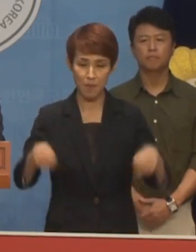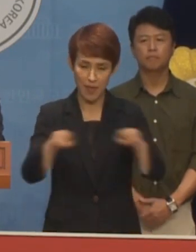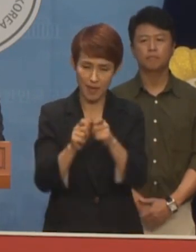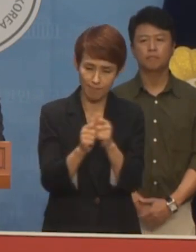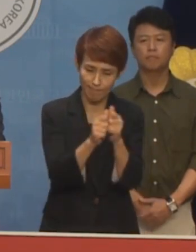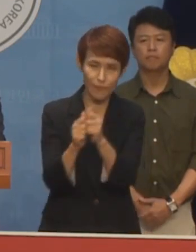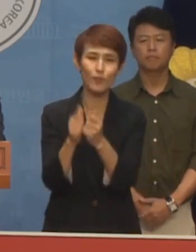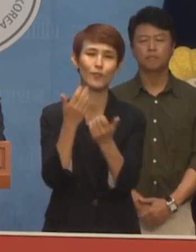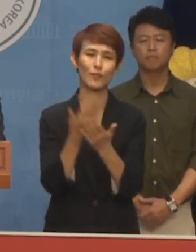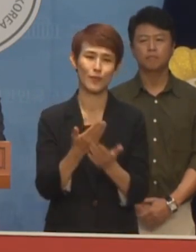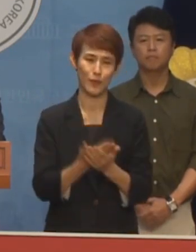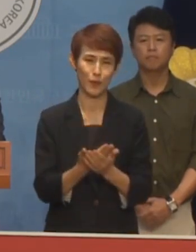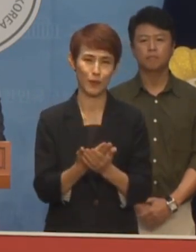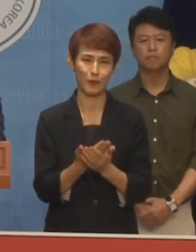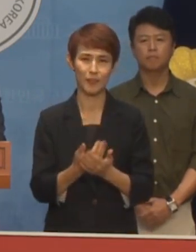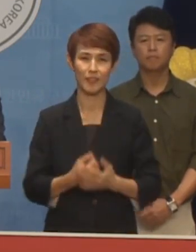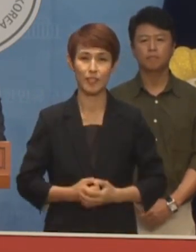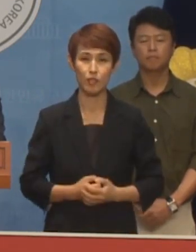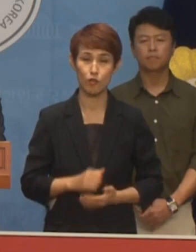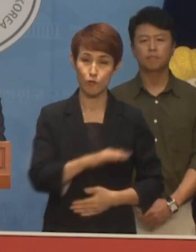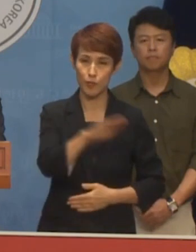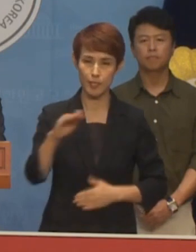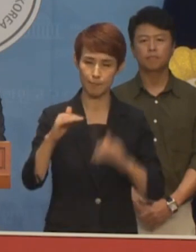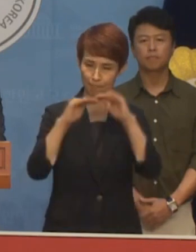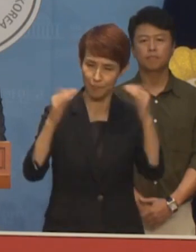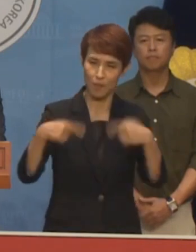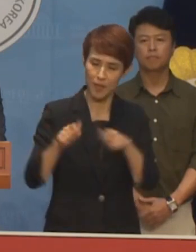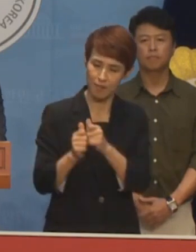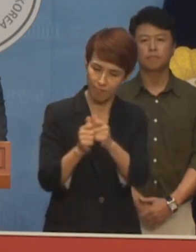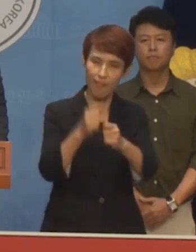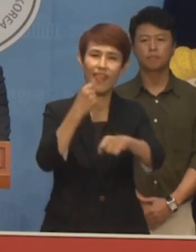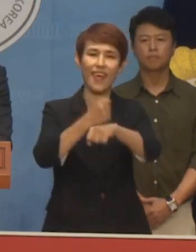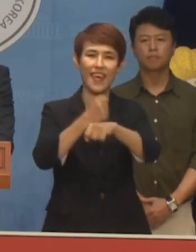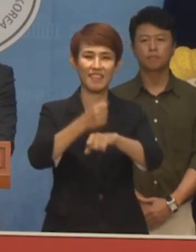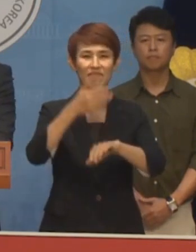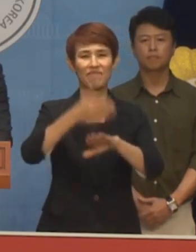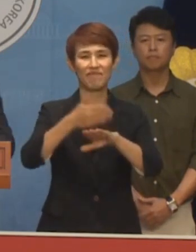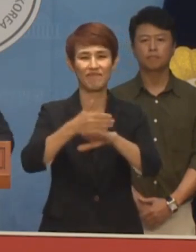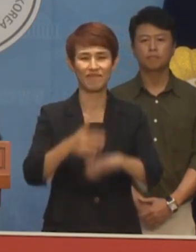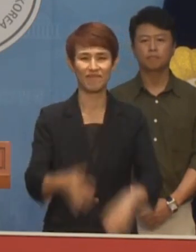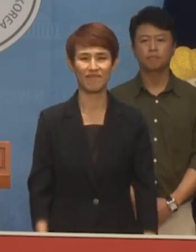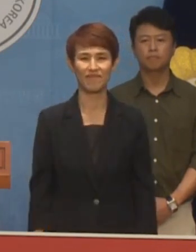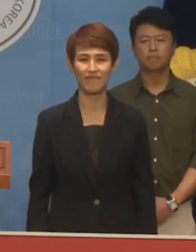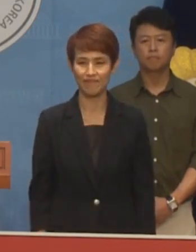동반자가 되어 주십시오. 수직이 아닌 수평으로 함께 나아가겠습니다. 감사합니다.